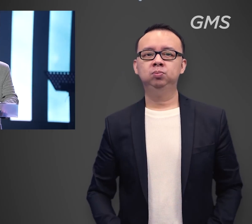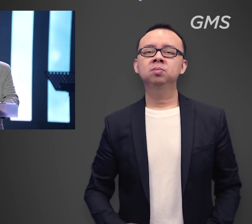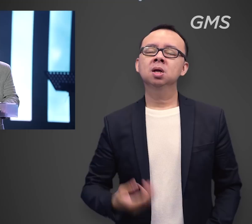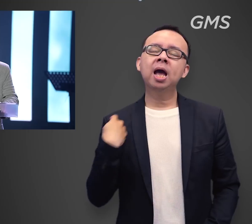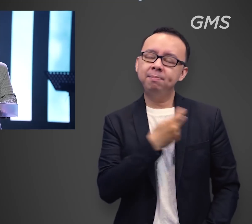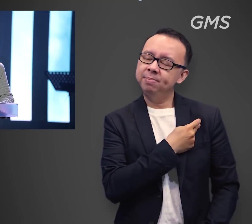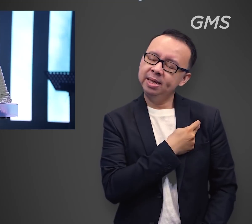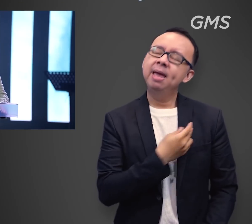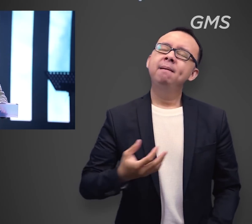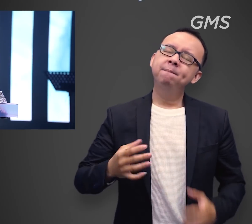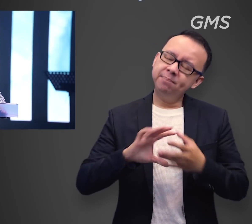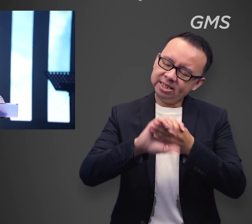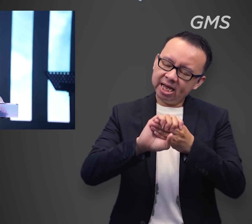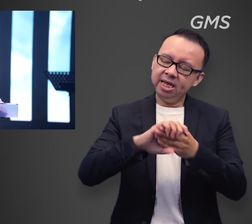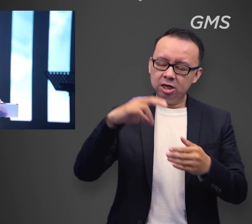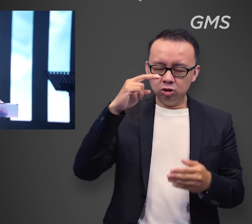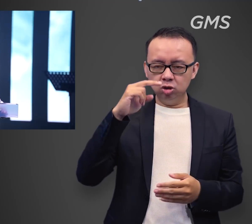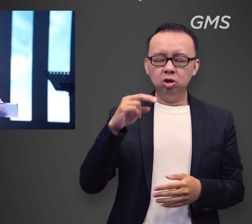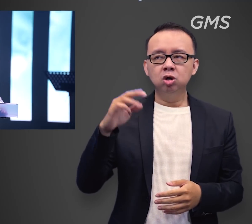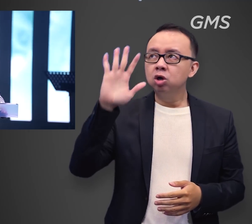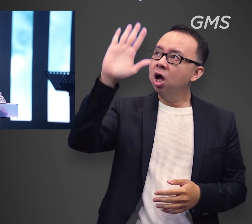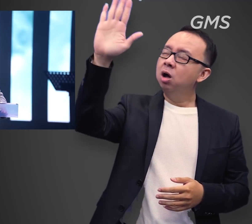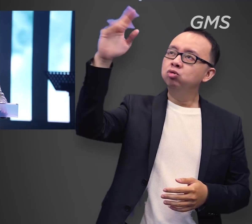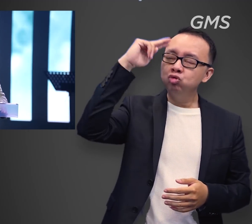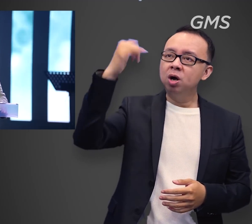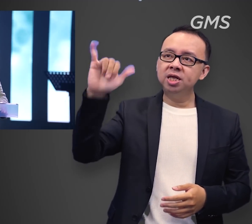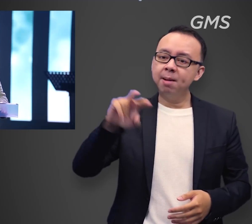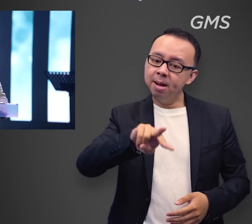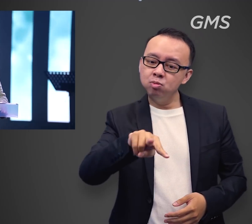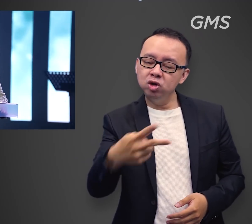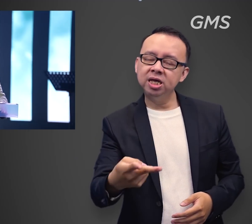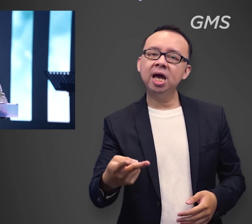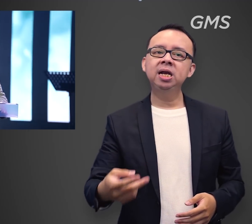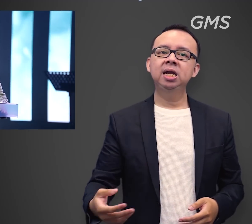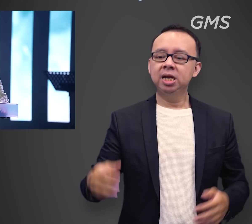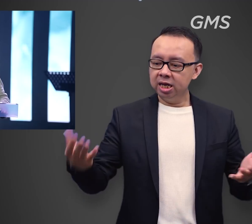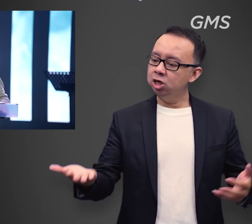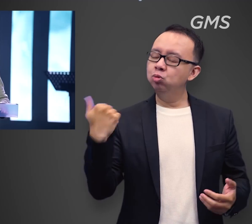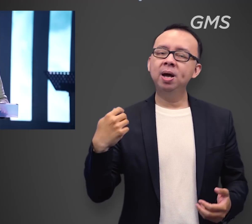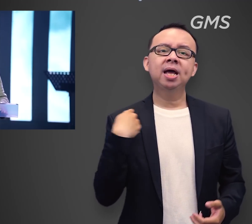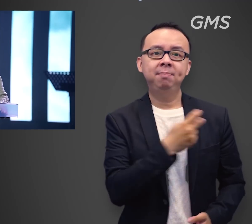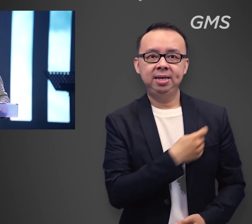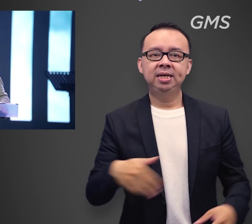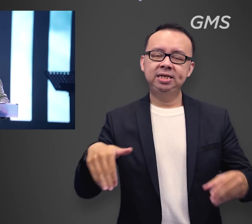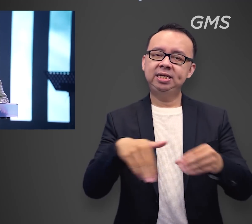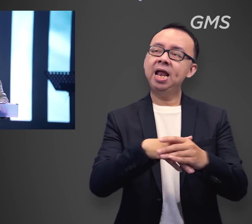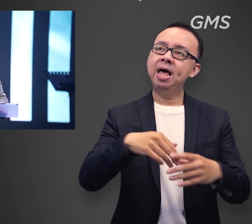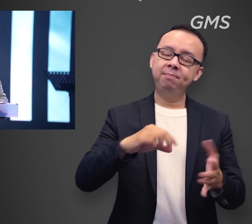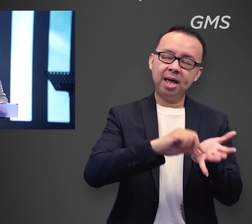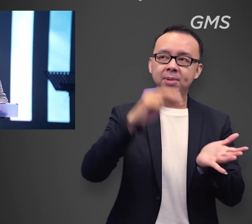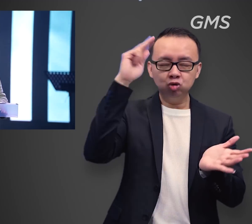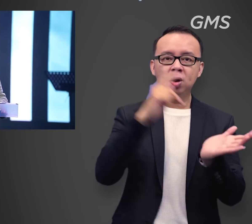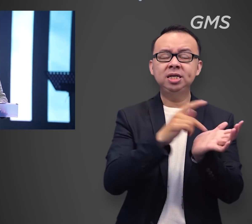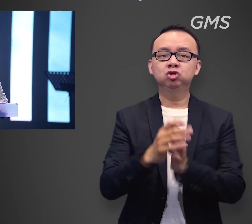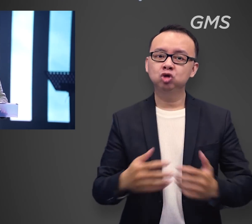Tuhan, Engkau Allah yang sungguh-sungguh memulihkan keadaan kami, kehidupan kami. Di dalam nama Yesus, terima pemulihan